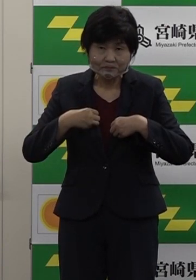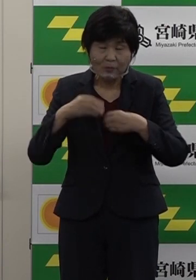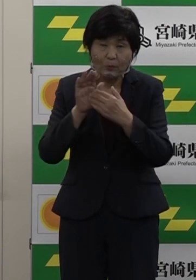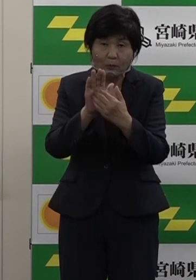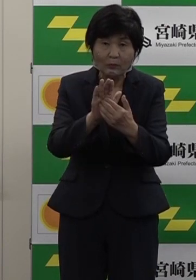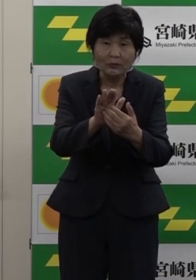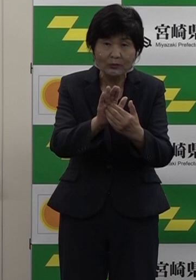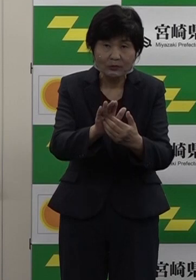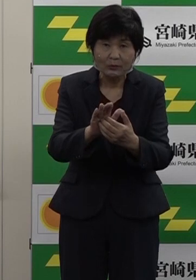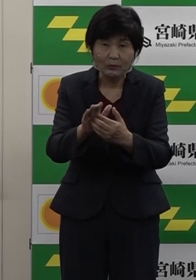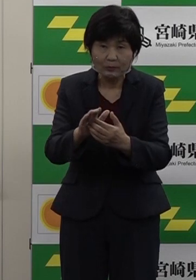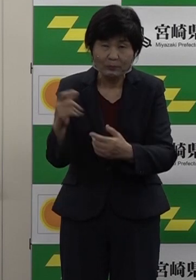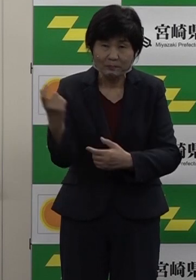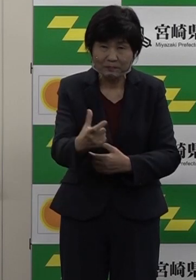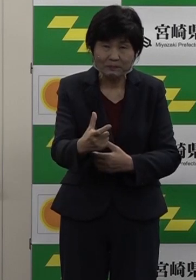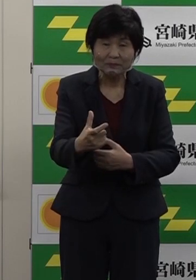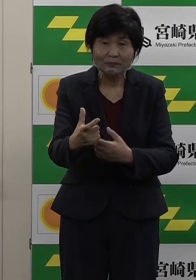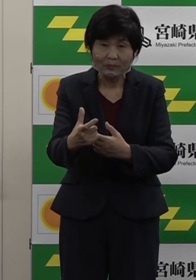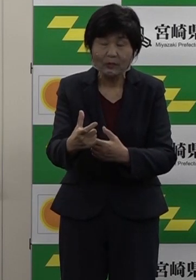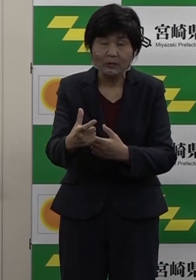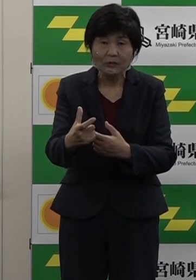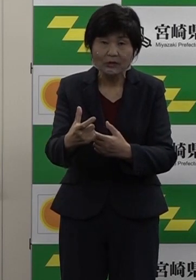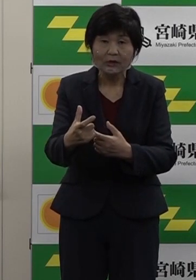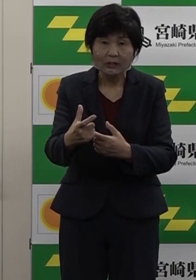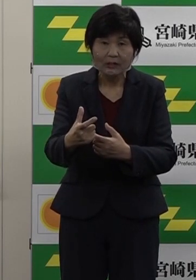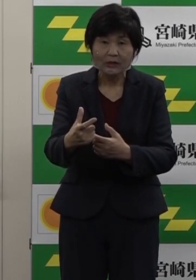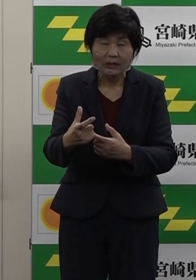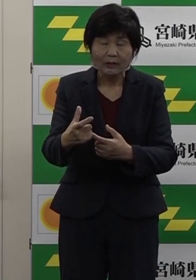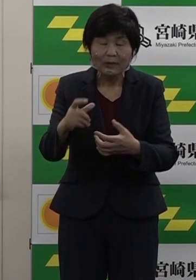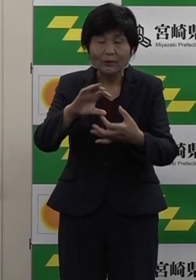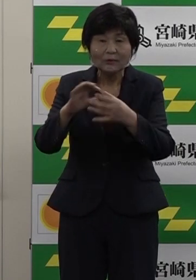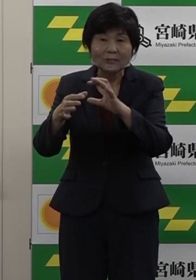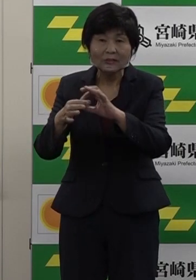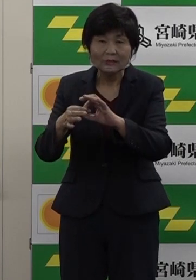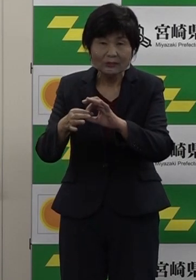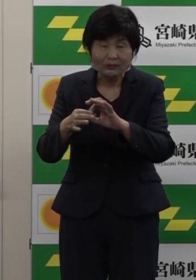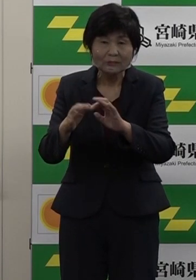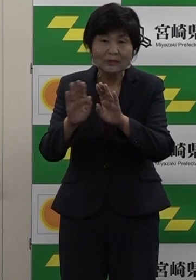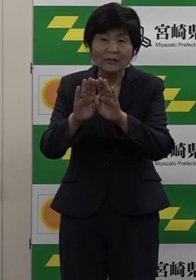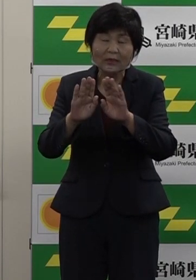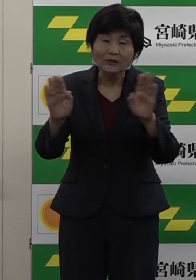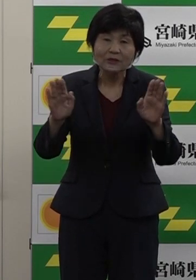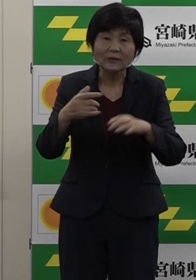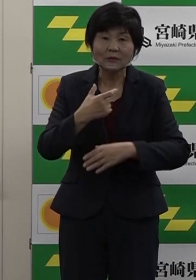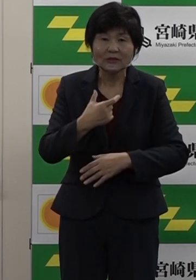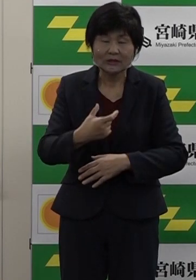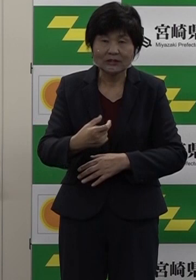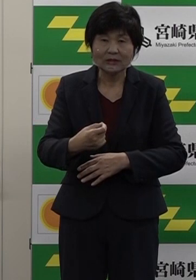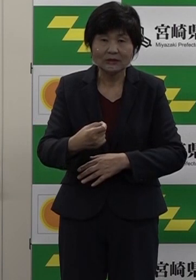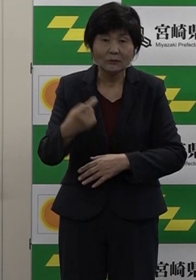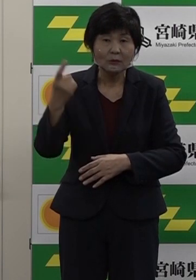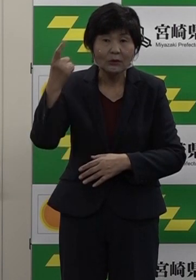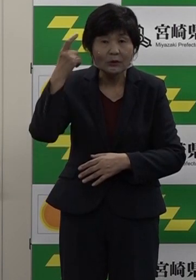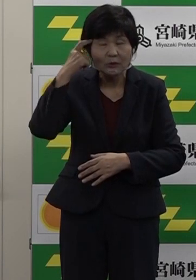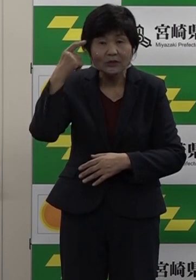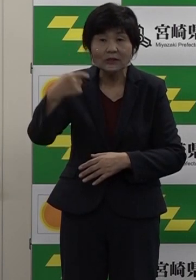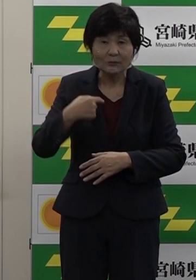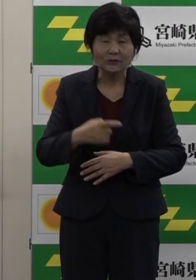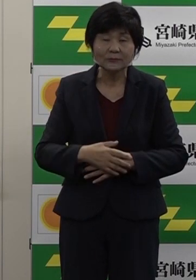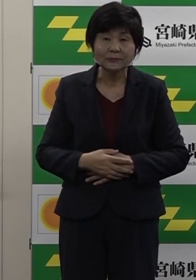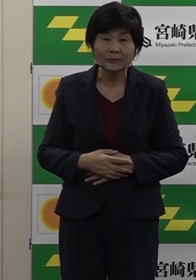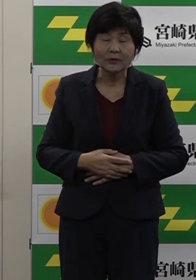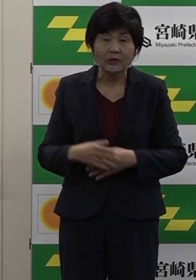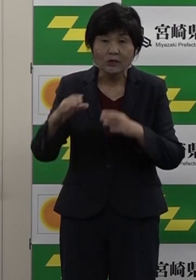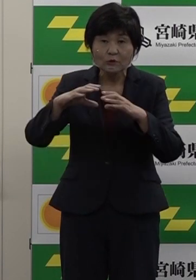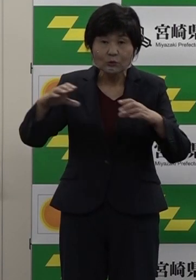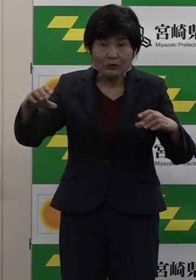ですね、何としても開催をしていただきたいというのが今切なる願いとして持っているところでありまして、